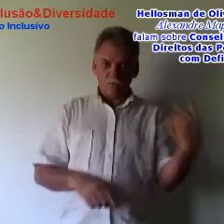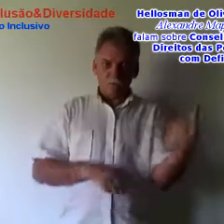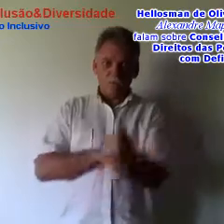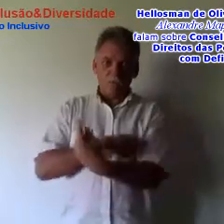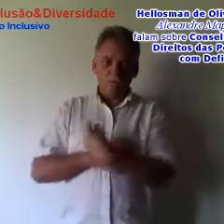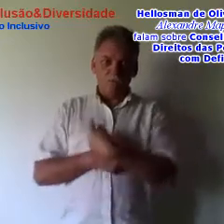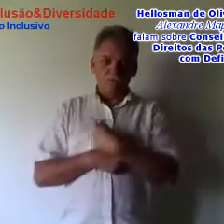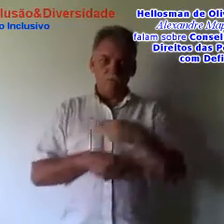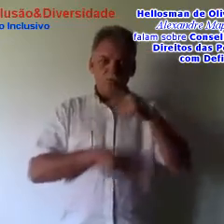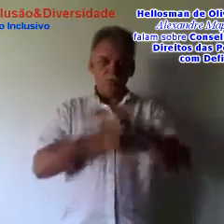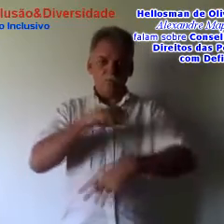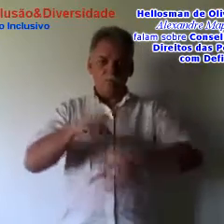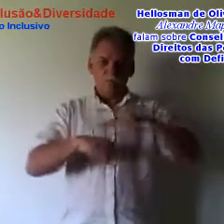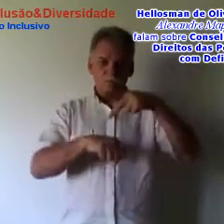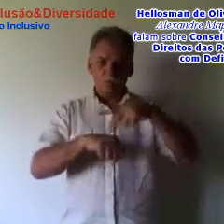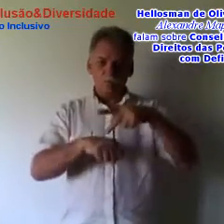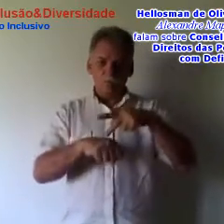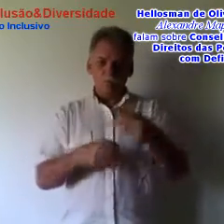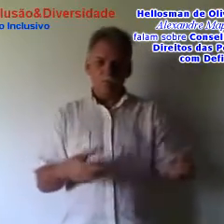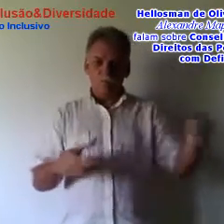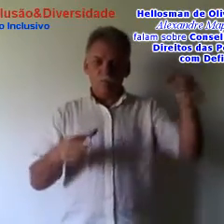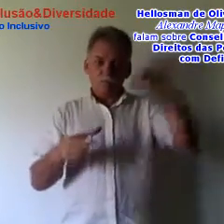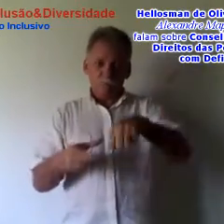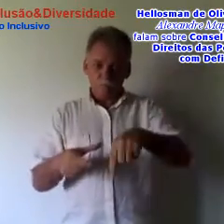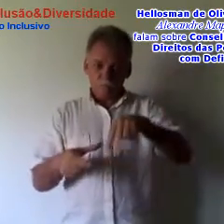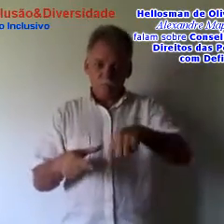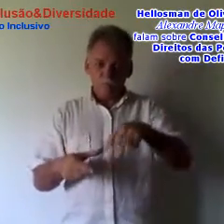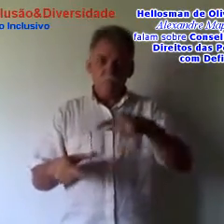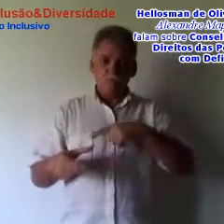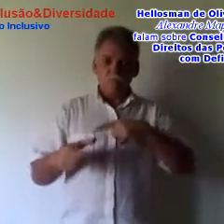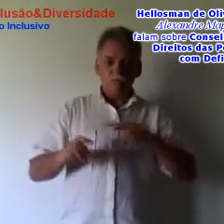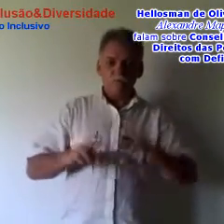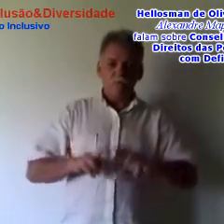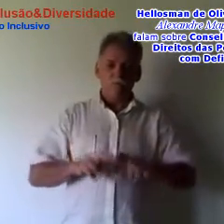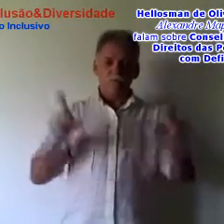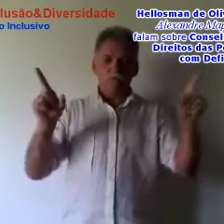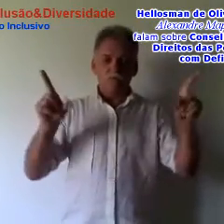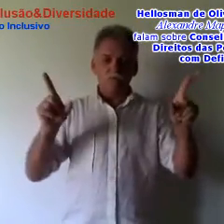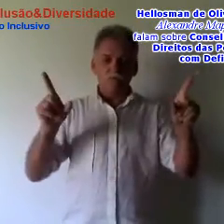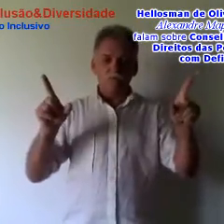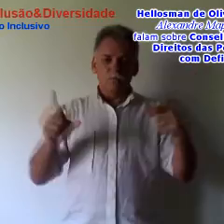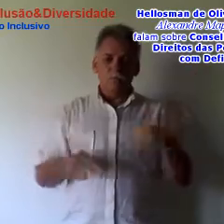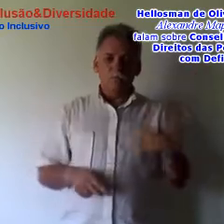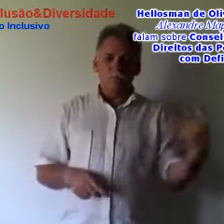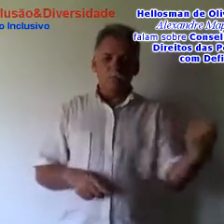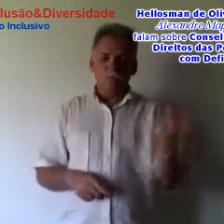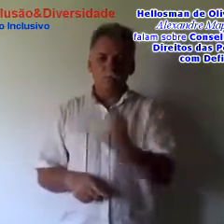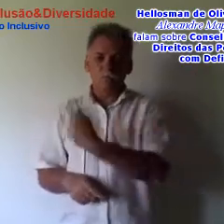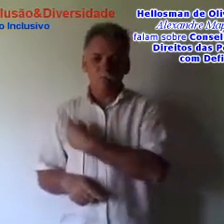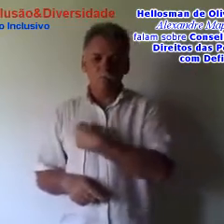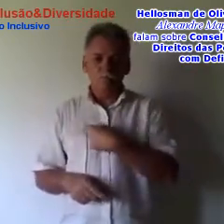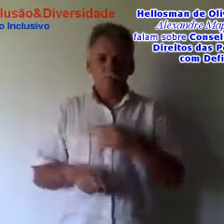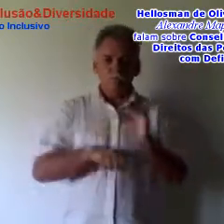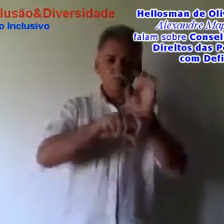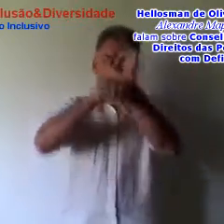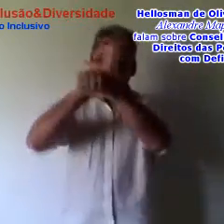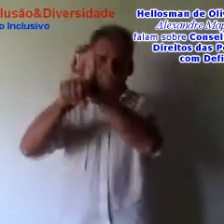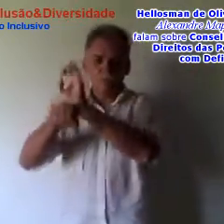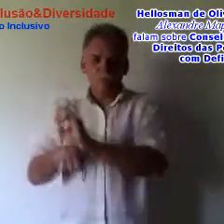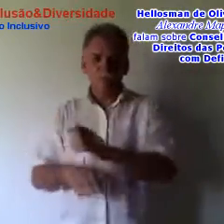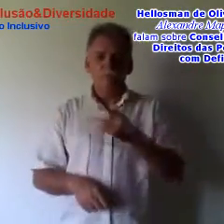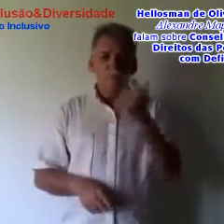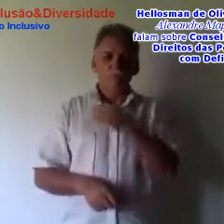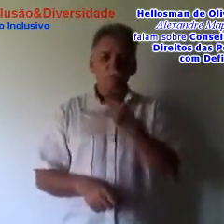onde, de uma forma mais do que diferente, nós dos